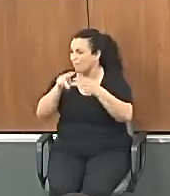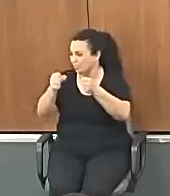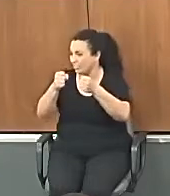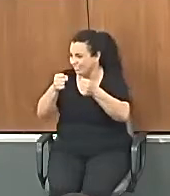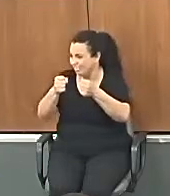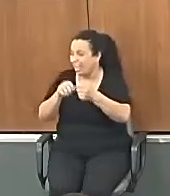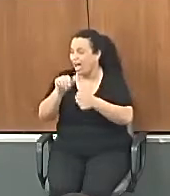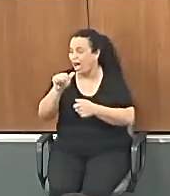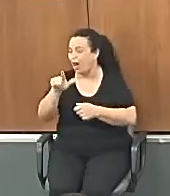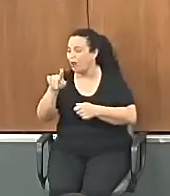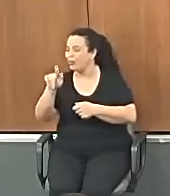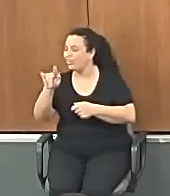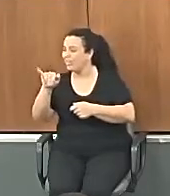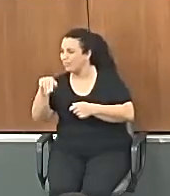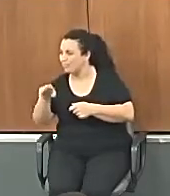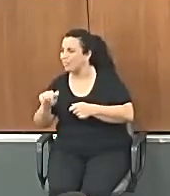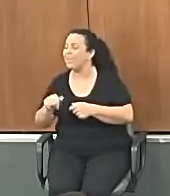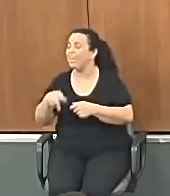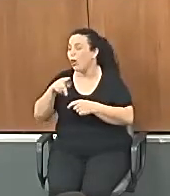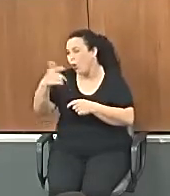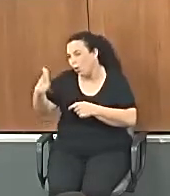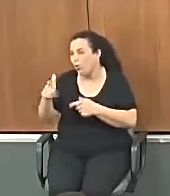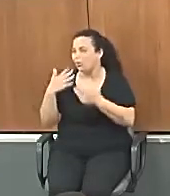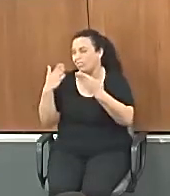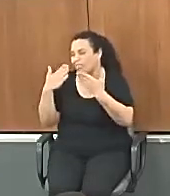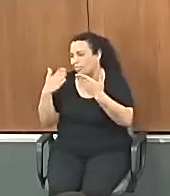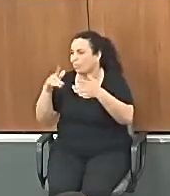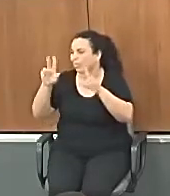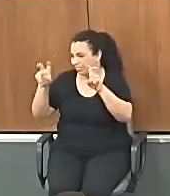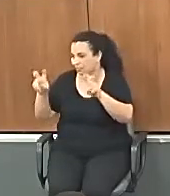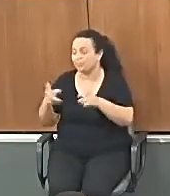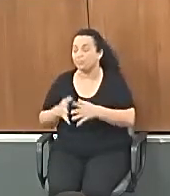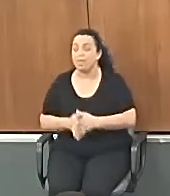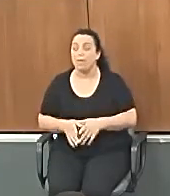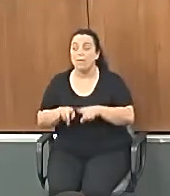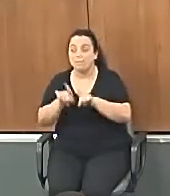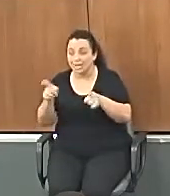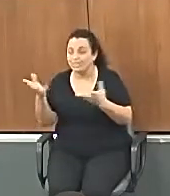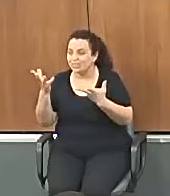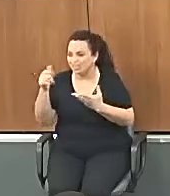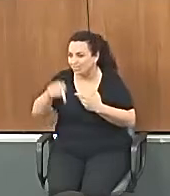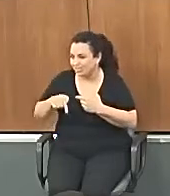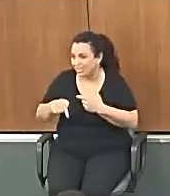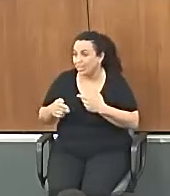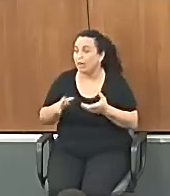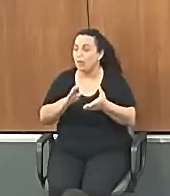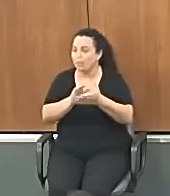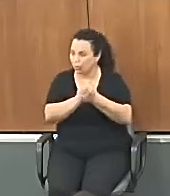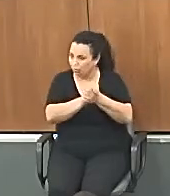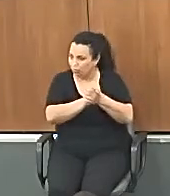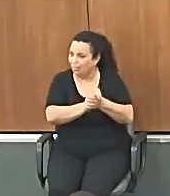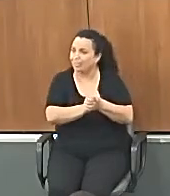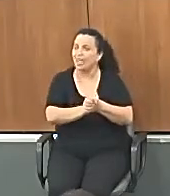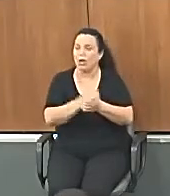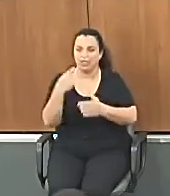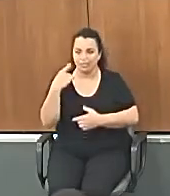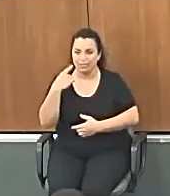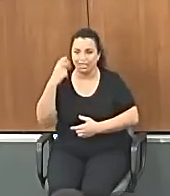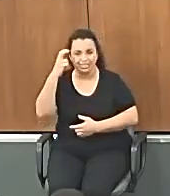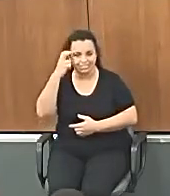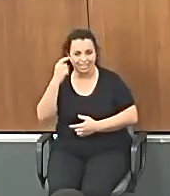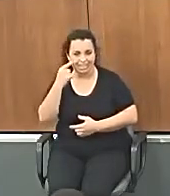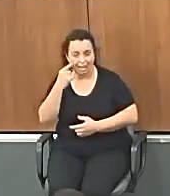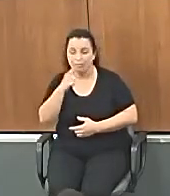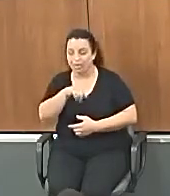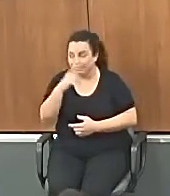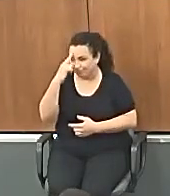debatendo mas fiz questão de passar aqui primeiramente para cumprimentar o deputado josé guilherme autor de requerimento